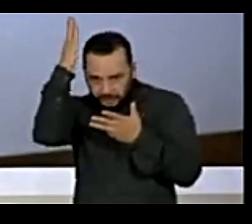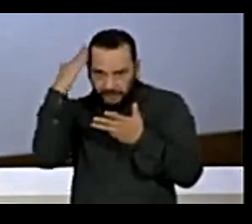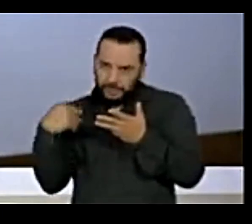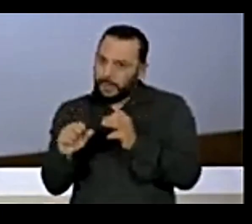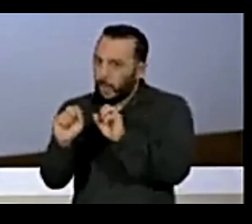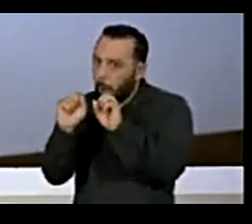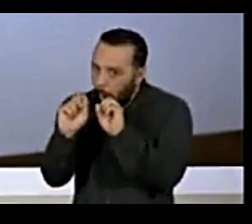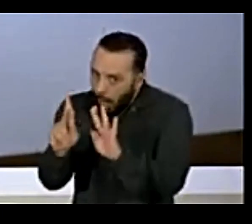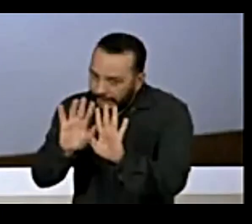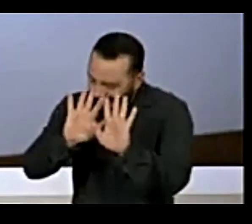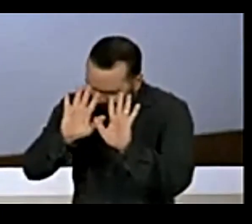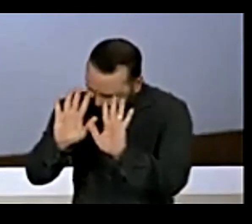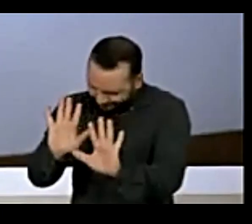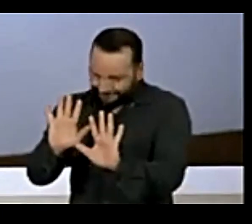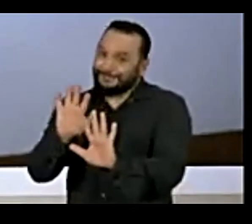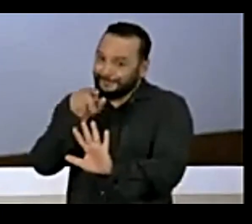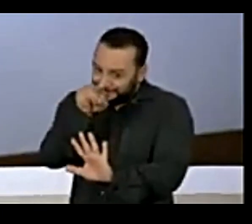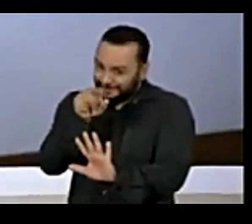Mas aí você